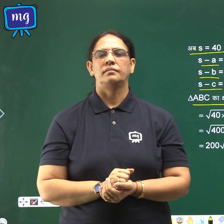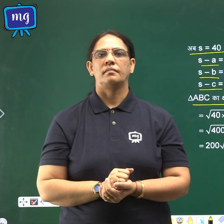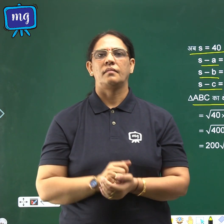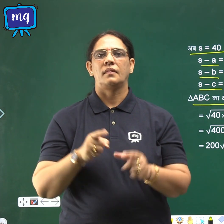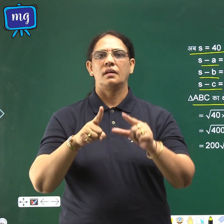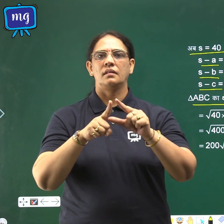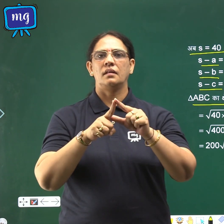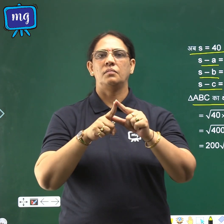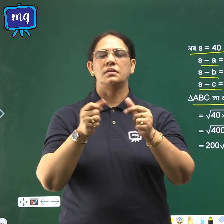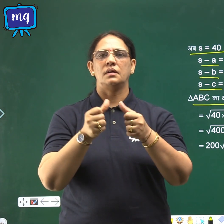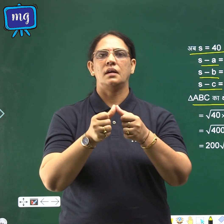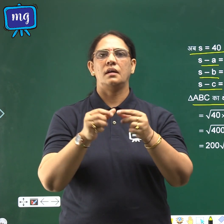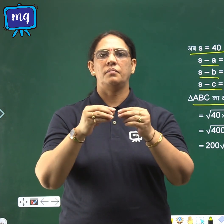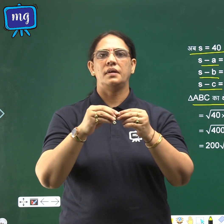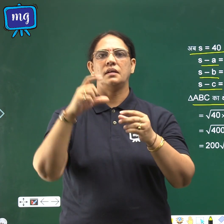त्रिभुज ABC